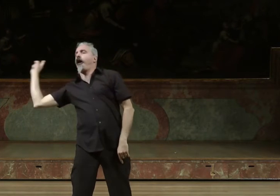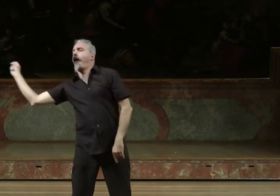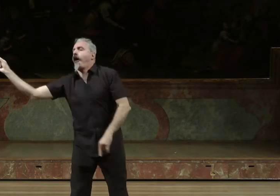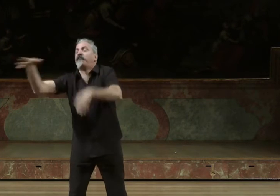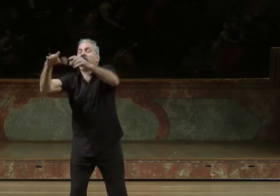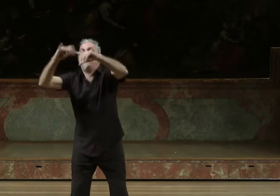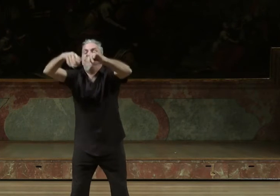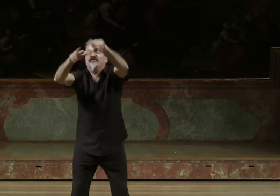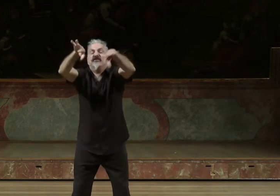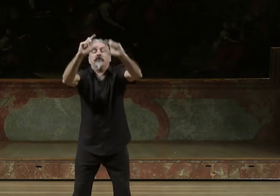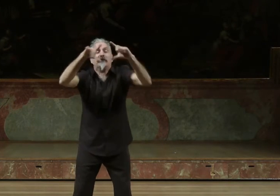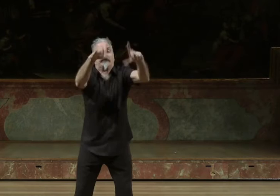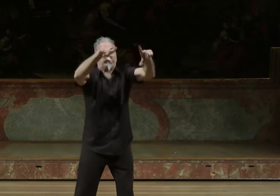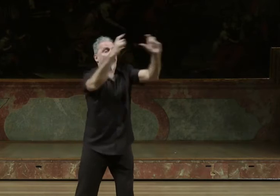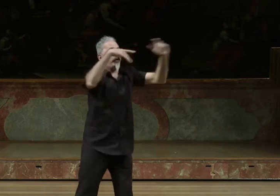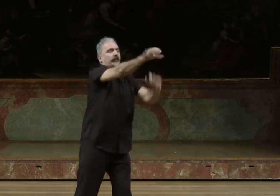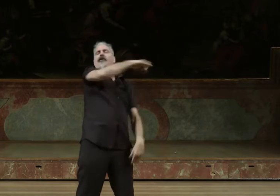Überall Menschen, überall passieren Dinge.